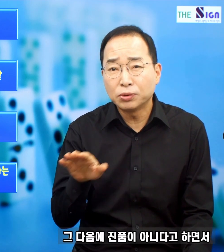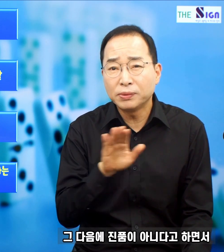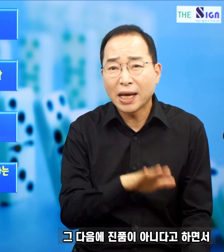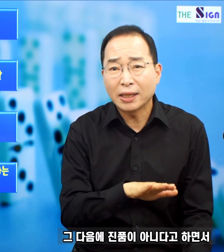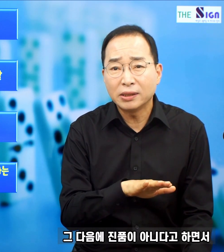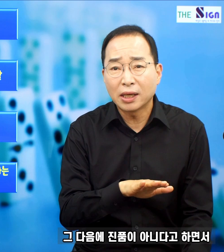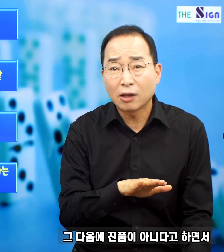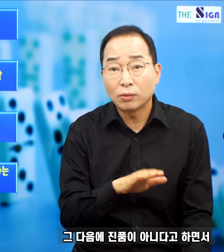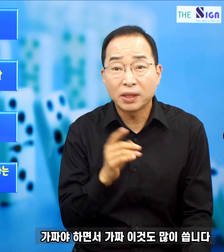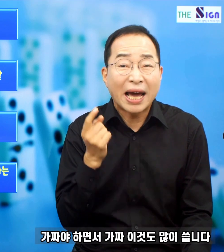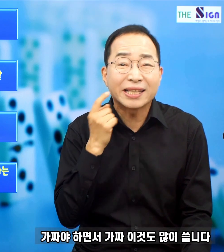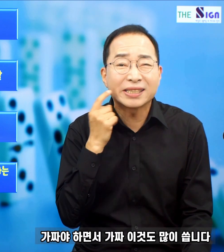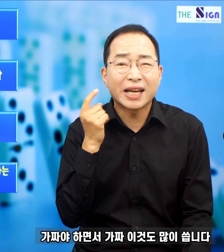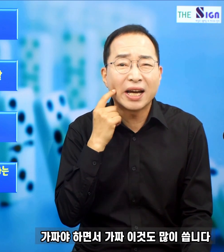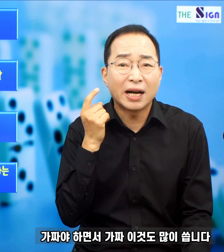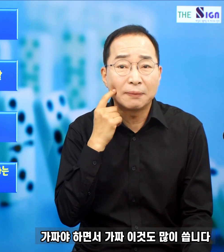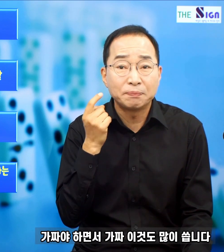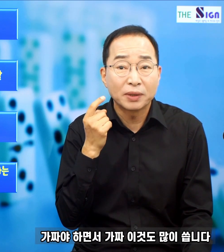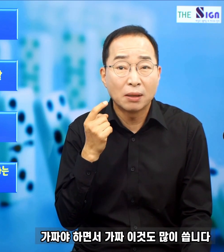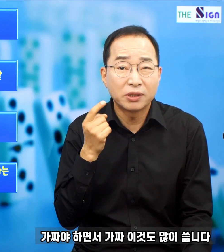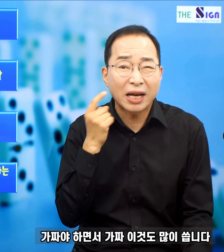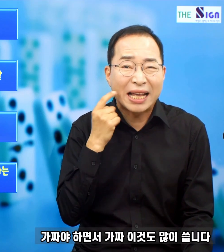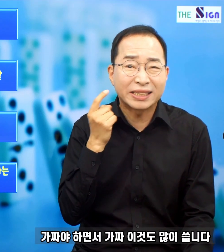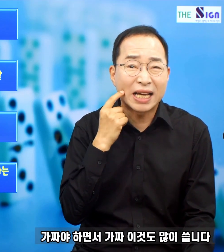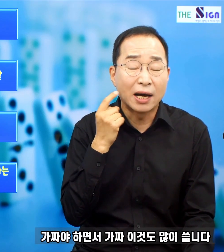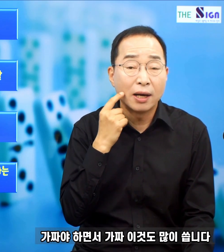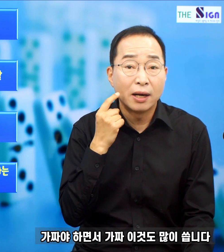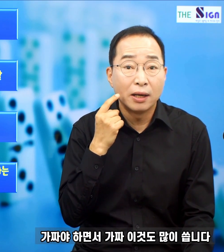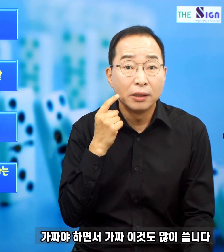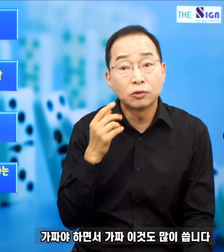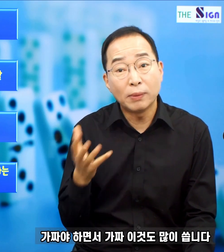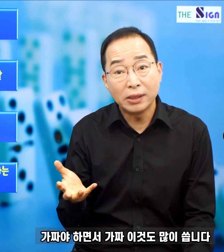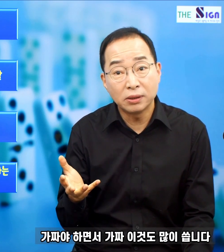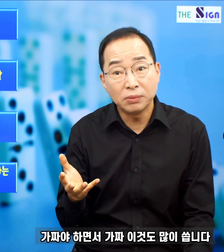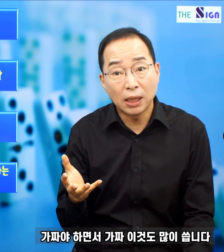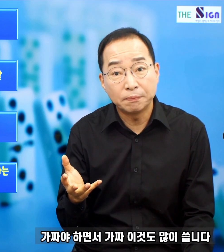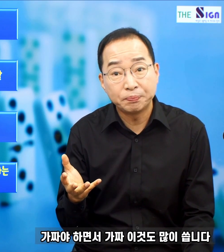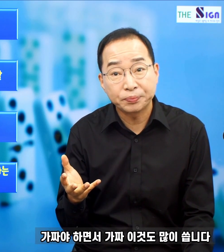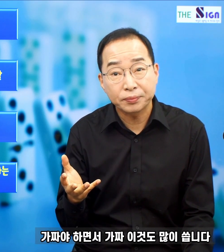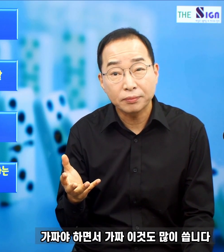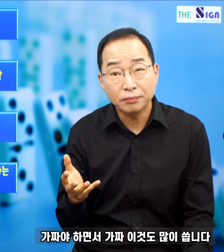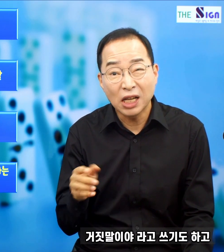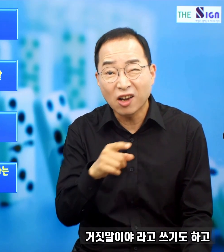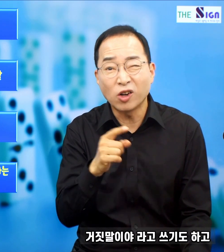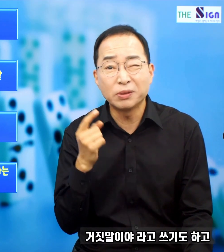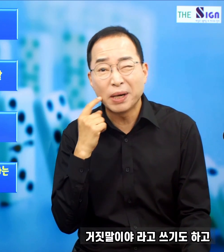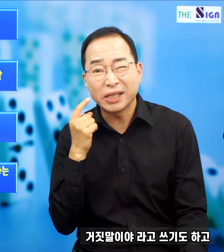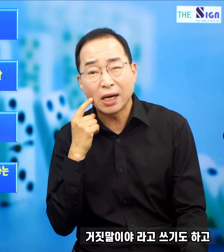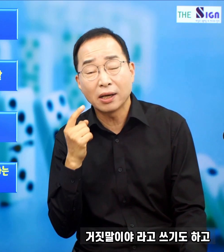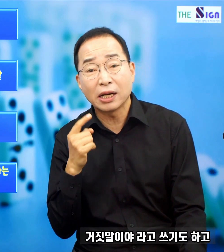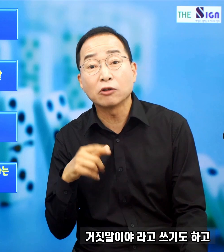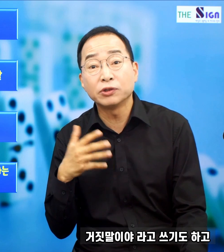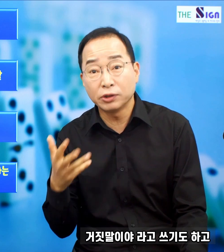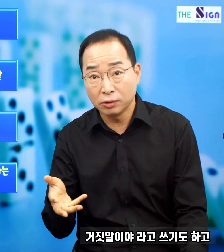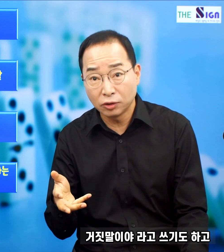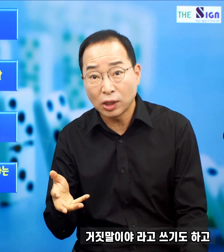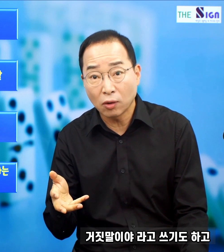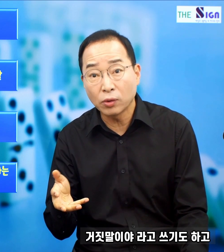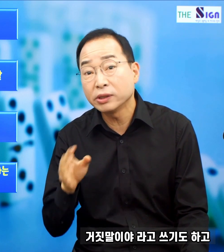진품이야 아니냐라고 합니다. 가짜야 하면서 가짜 이것도 많이 씁니다. 아, 거짓말이야 라고 쓰기도 하고 그게 제일